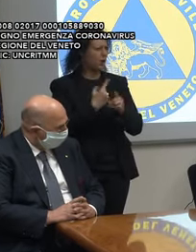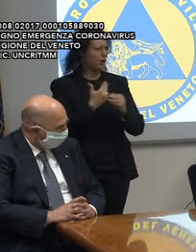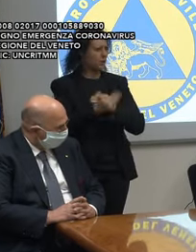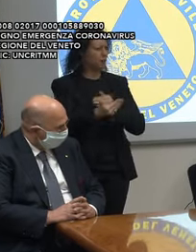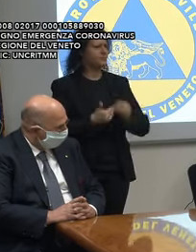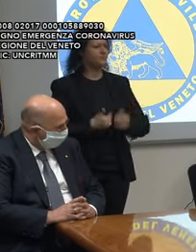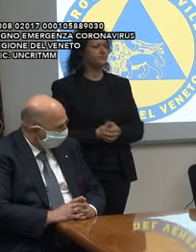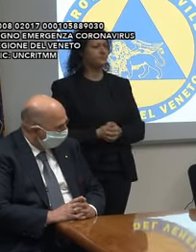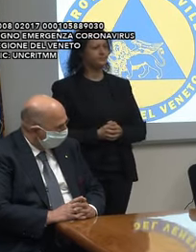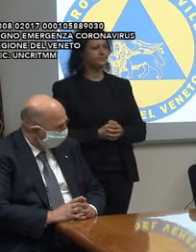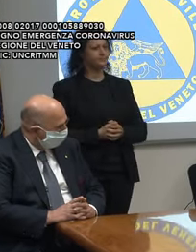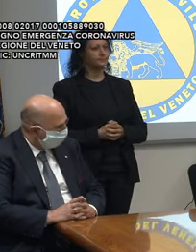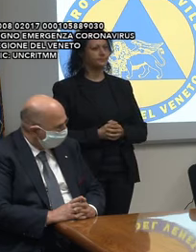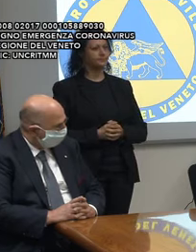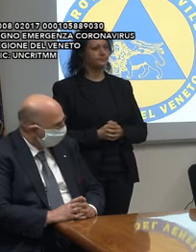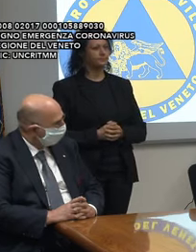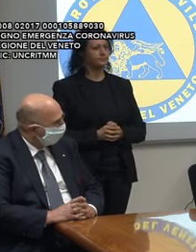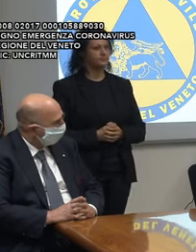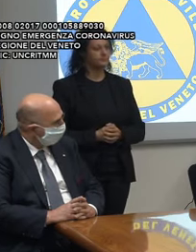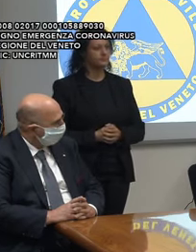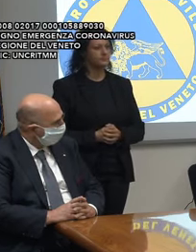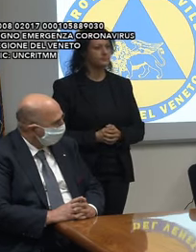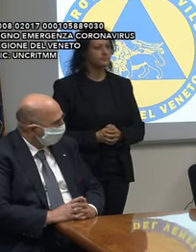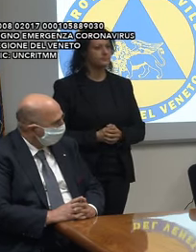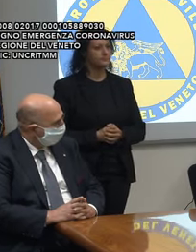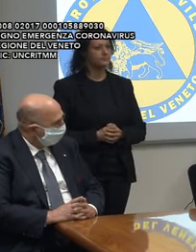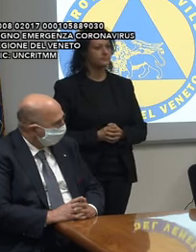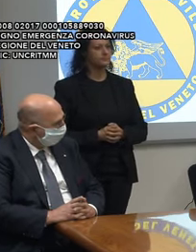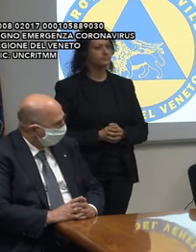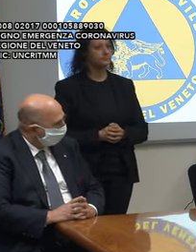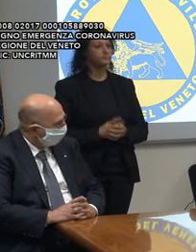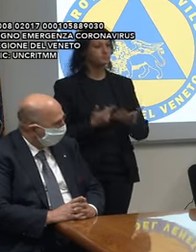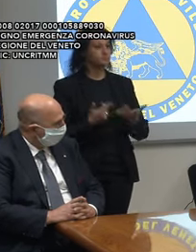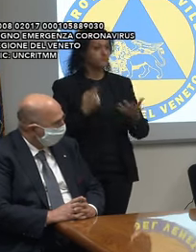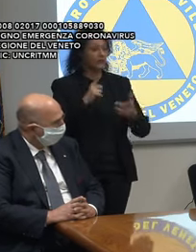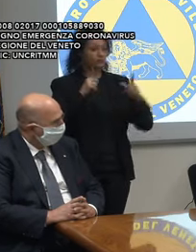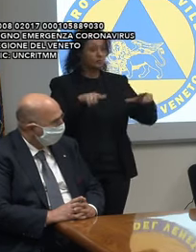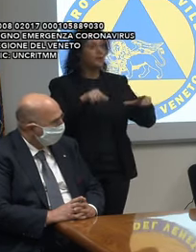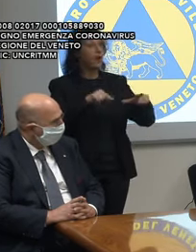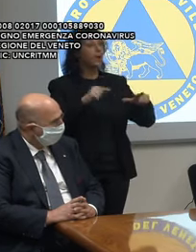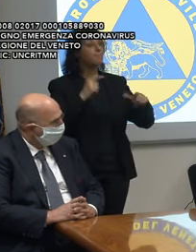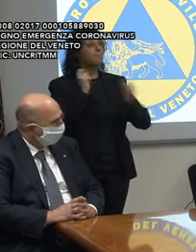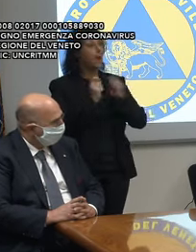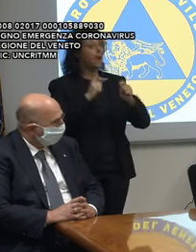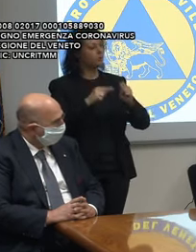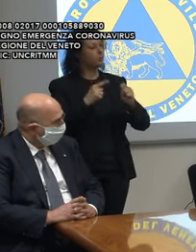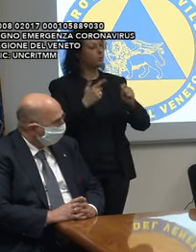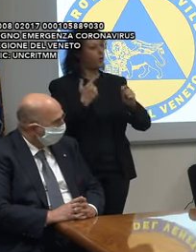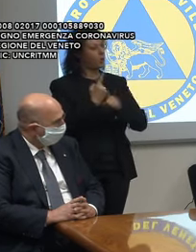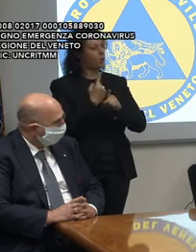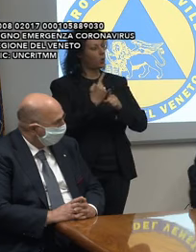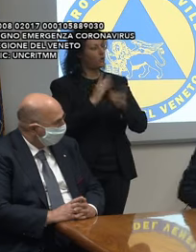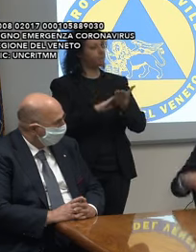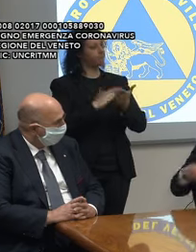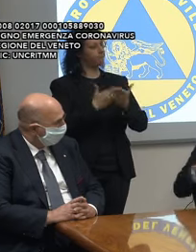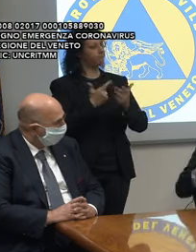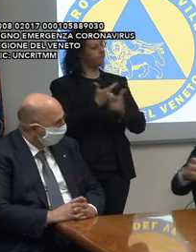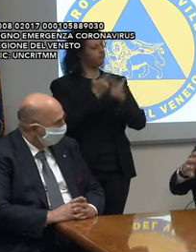che è anche una rigenerazione per quanto riguarda Padova. Adesso l'ospedale di Padova è un